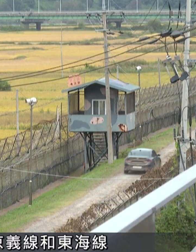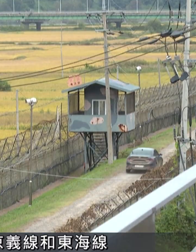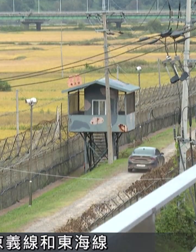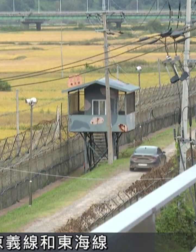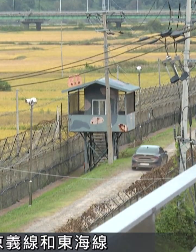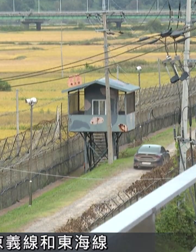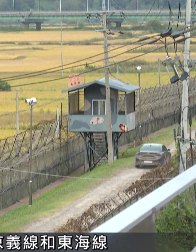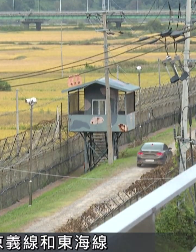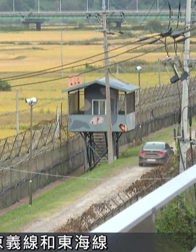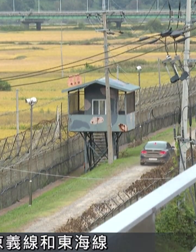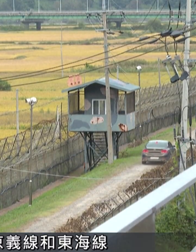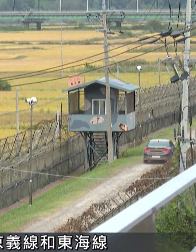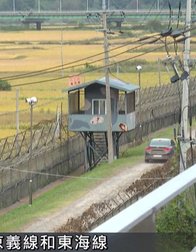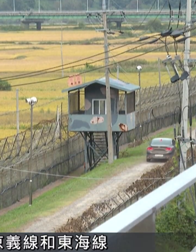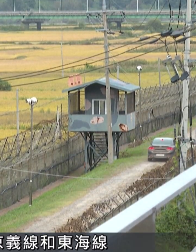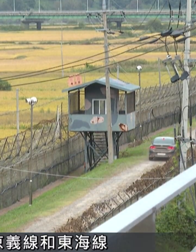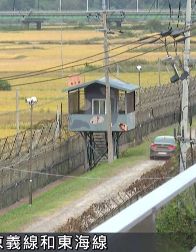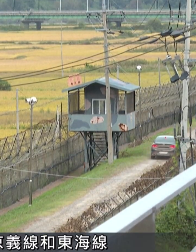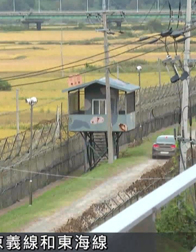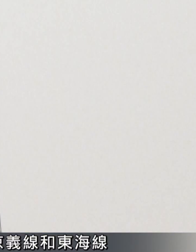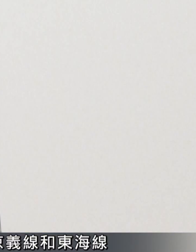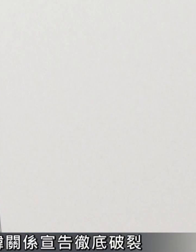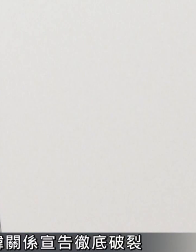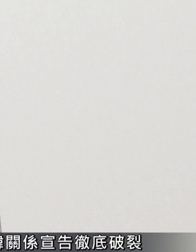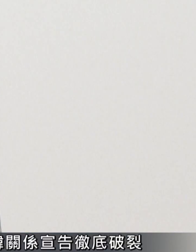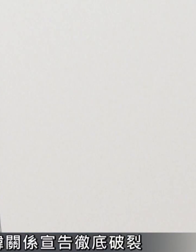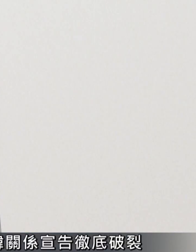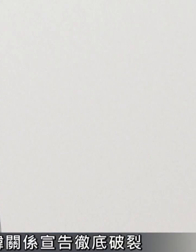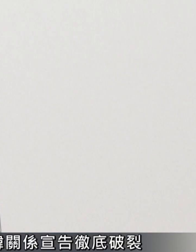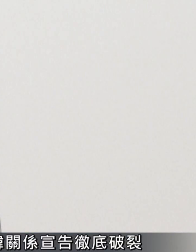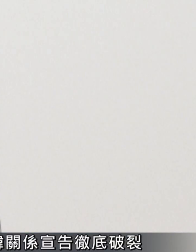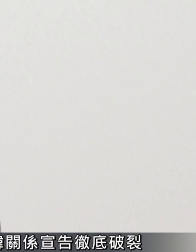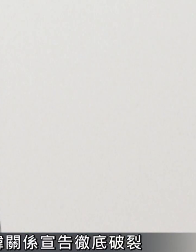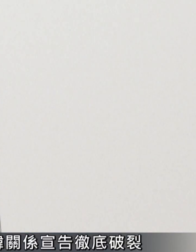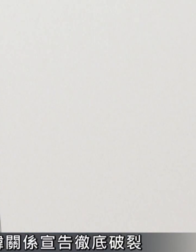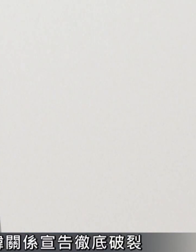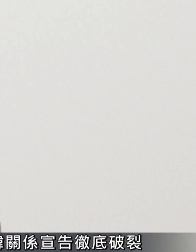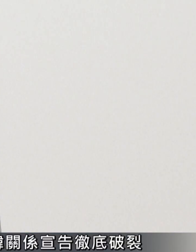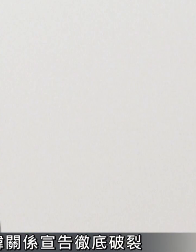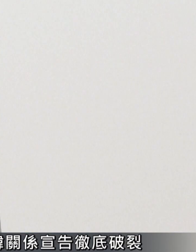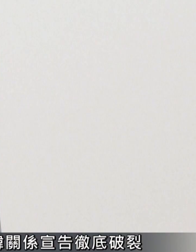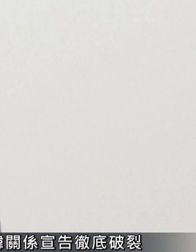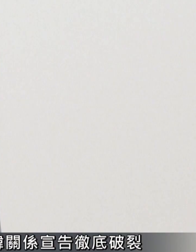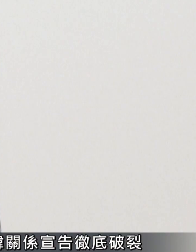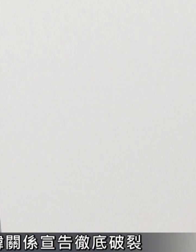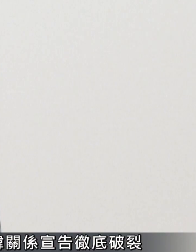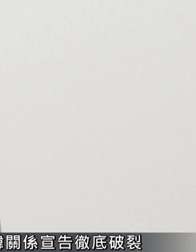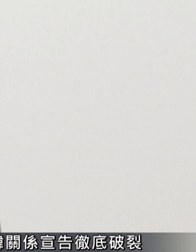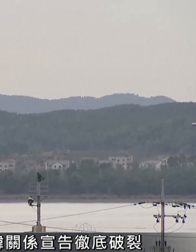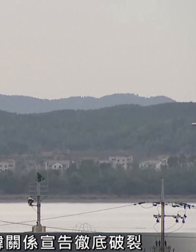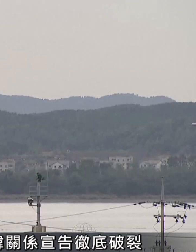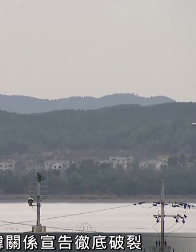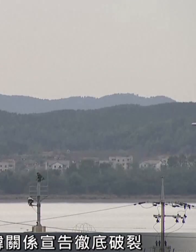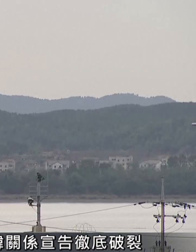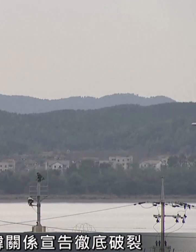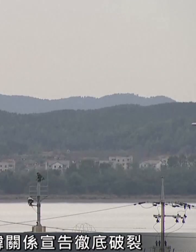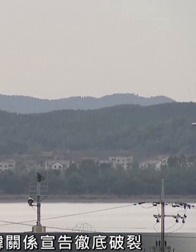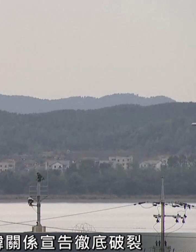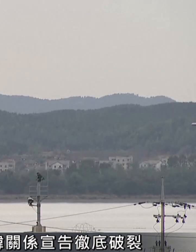东海线被北韩单方面炸毁，让外界解读为南北韩关系宣告彻底破裂。南韩军方在北韩炸毁铁轨和